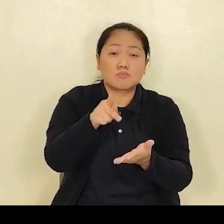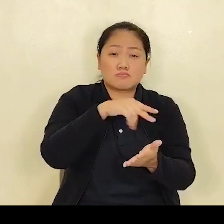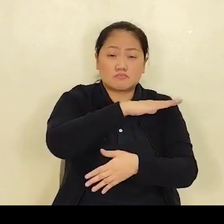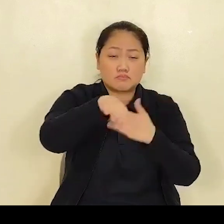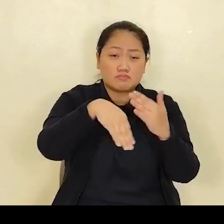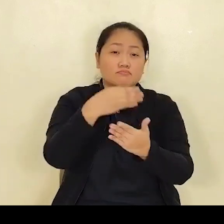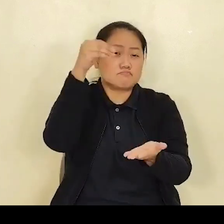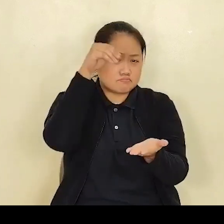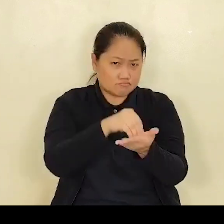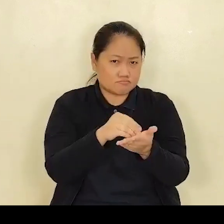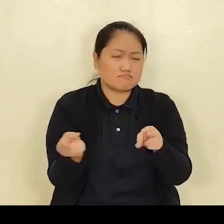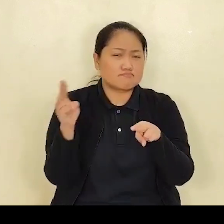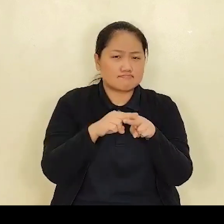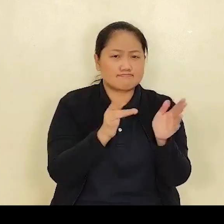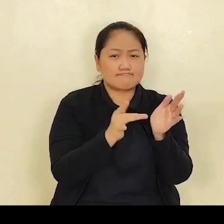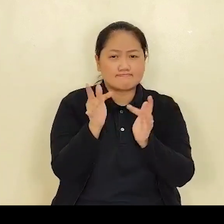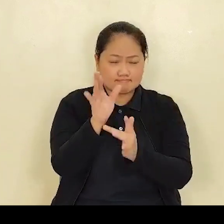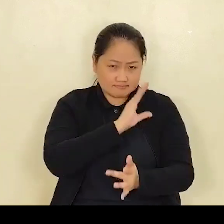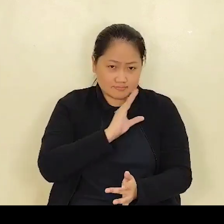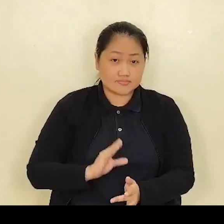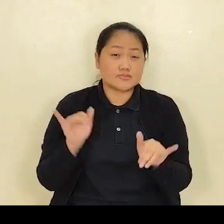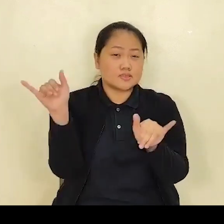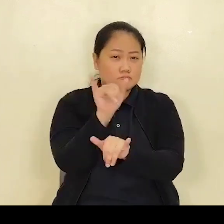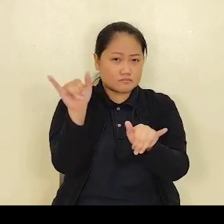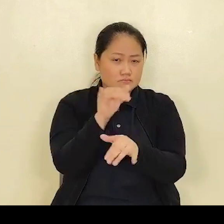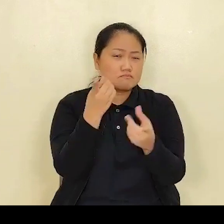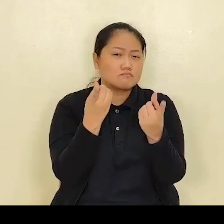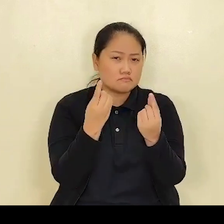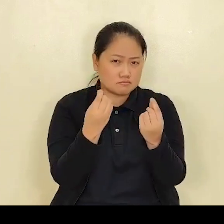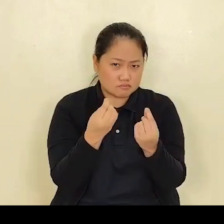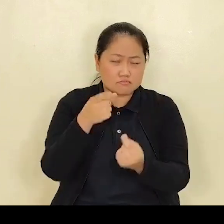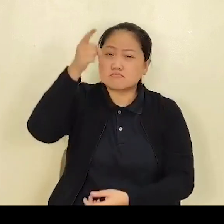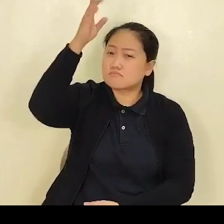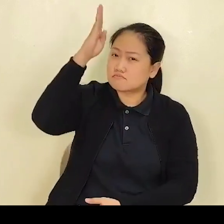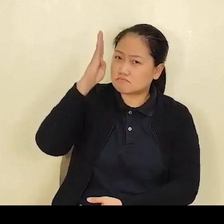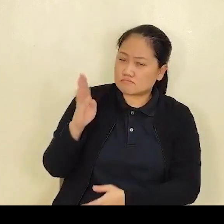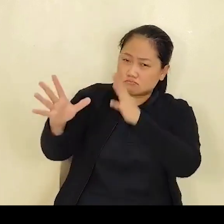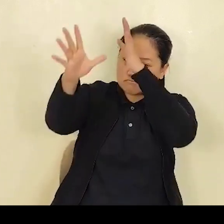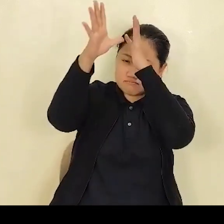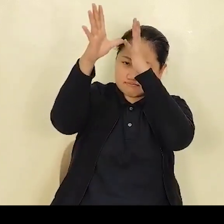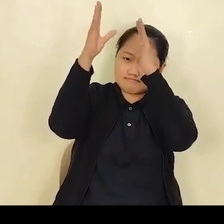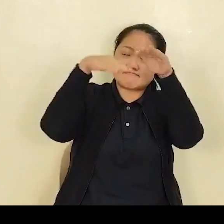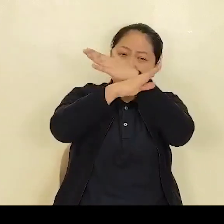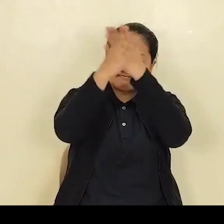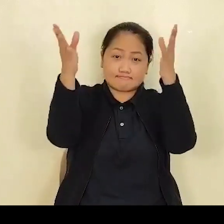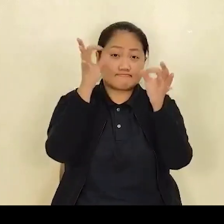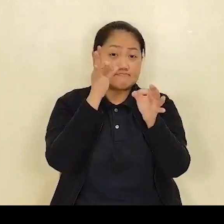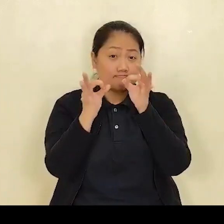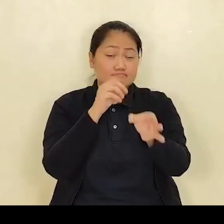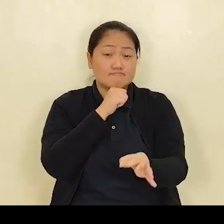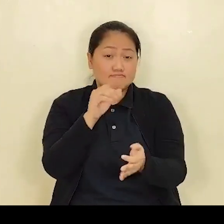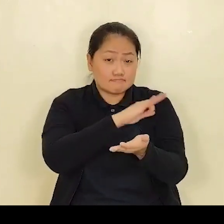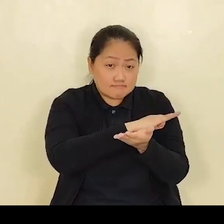At idinagdag pa ni Jesus, Ganito rin ang gagawin sa inyo ng aking Ama sa langit, kung hindi patatawarin